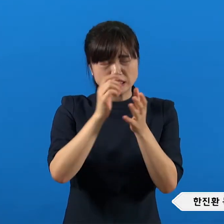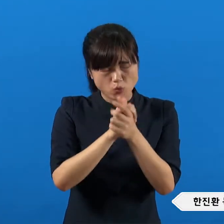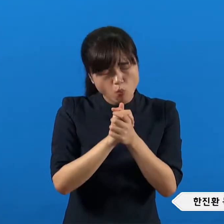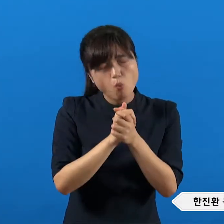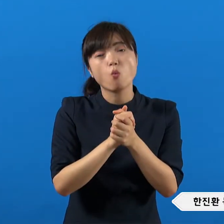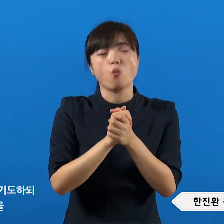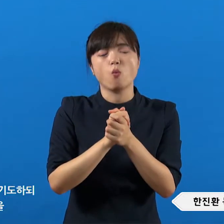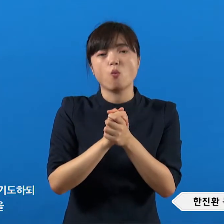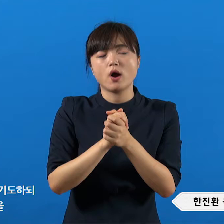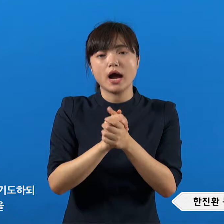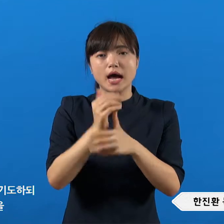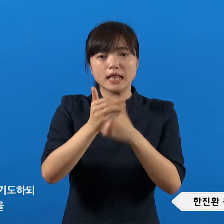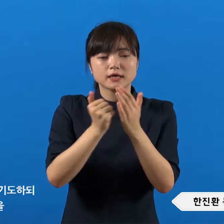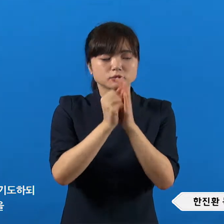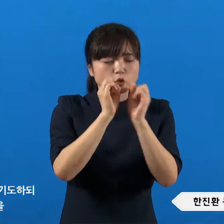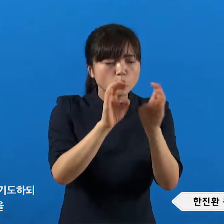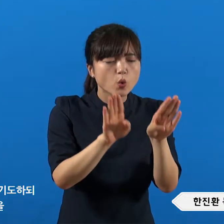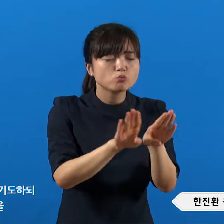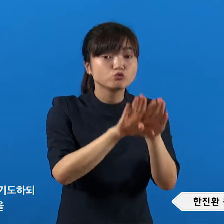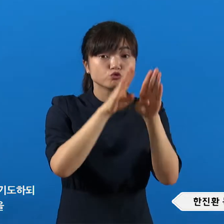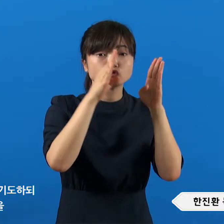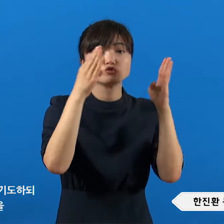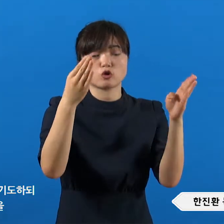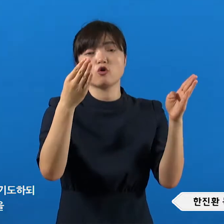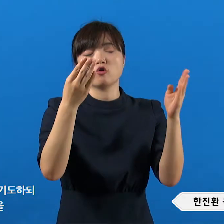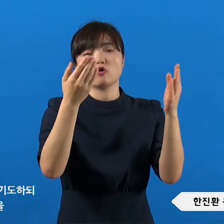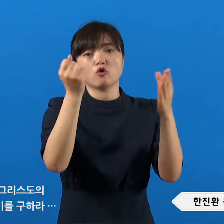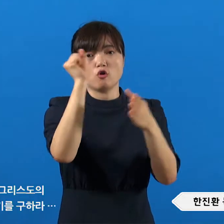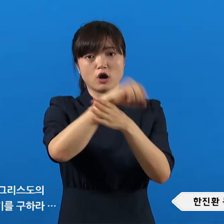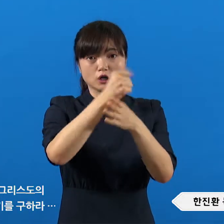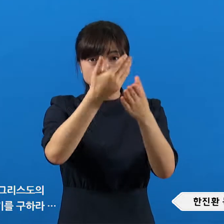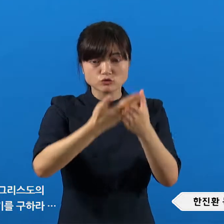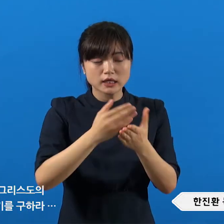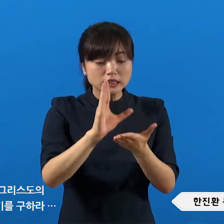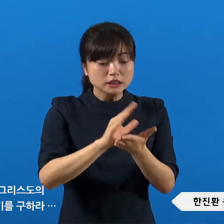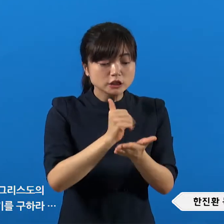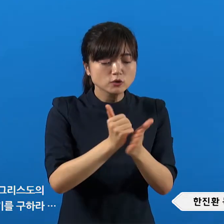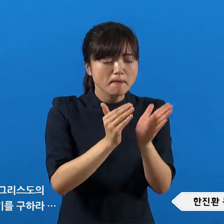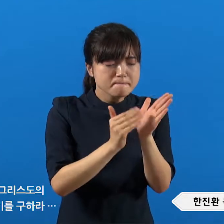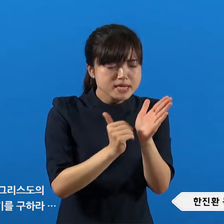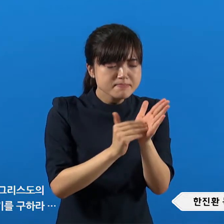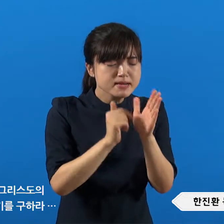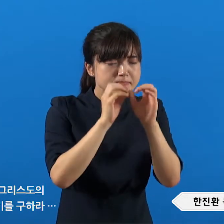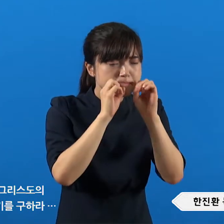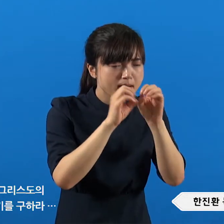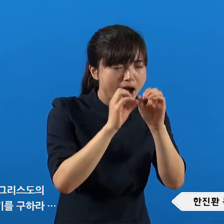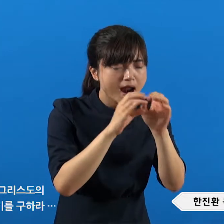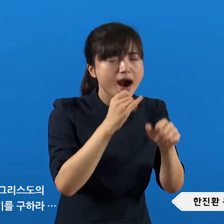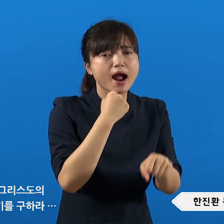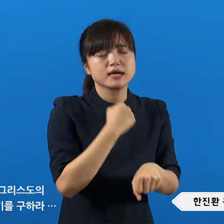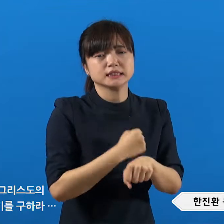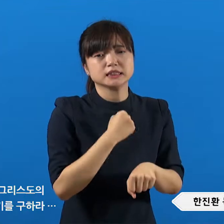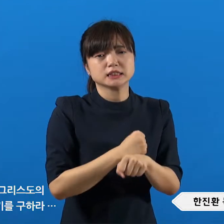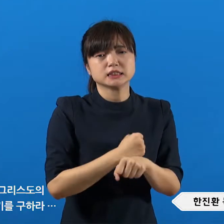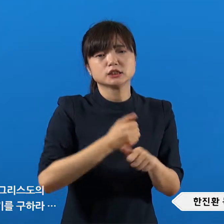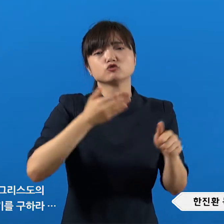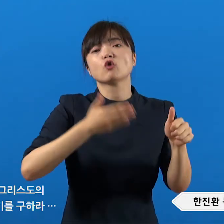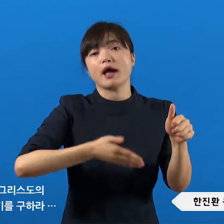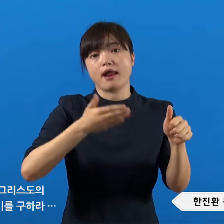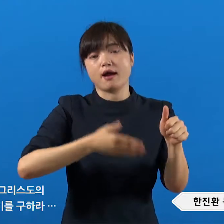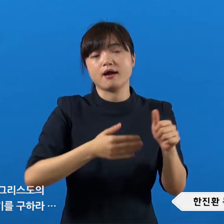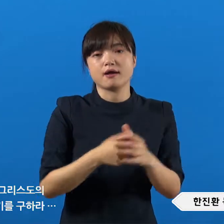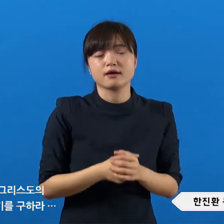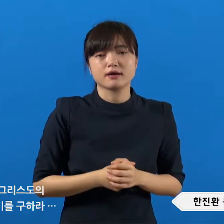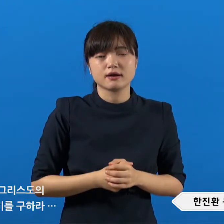기도하되 하나님이 전도할 문을 우리에게 열어주사 그리스도의 비밀을 말하게 하시기를 구하라.